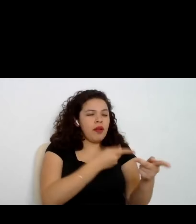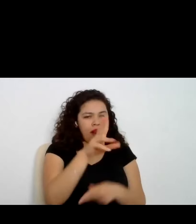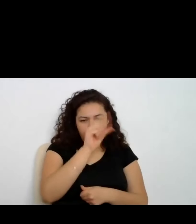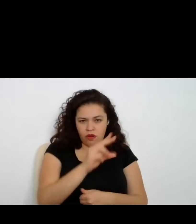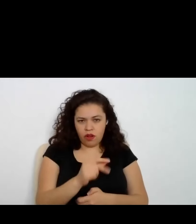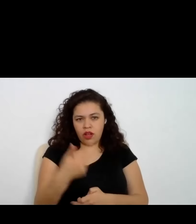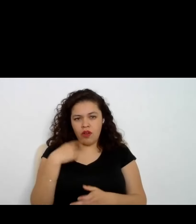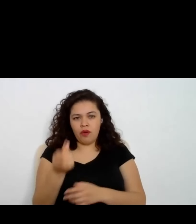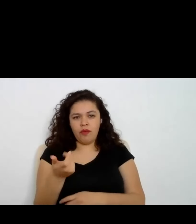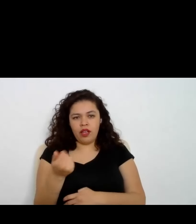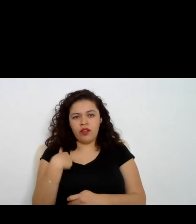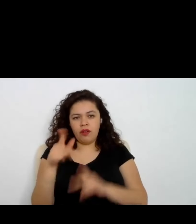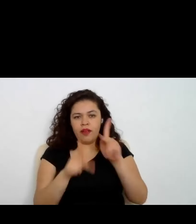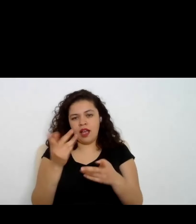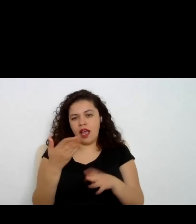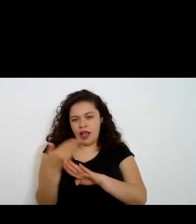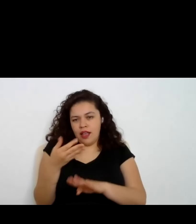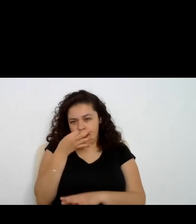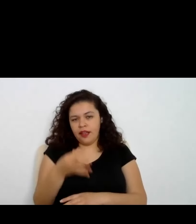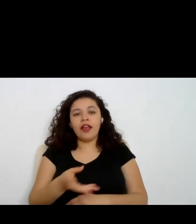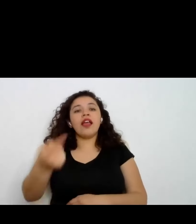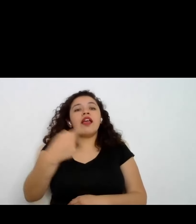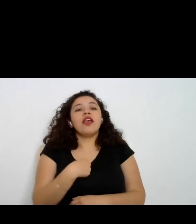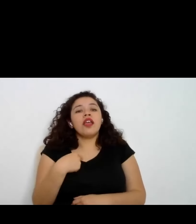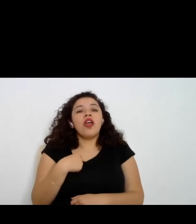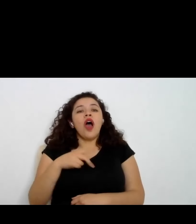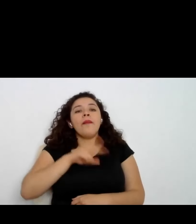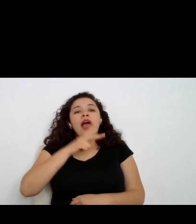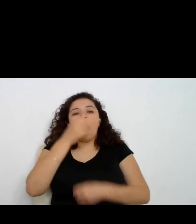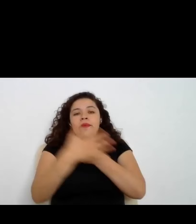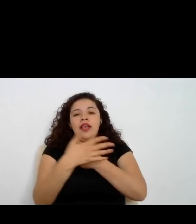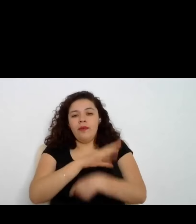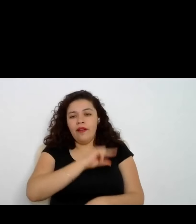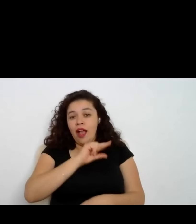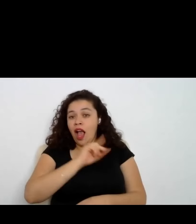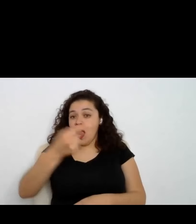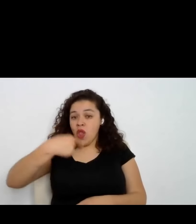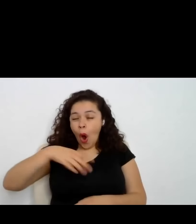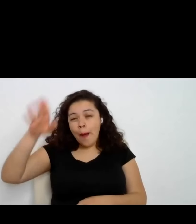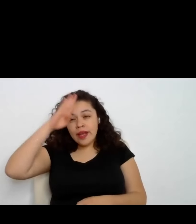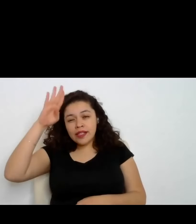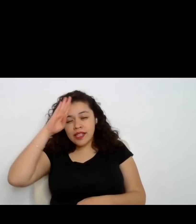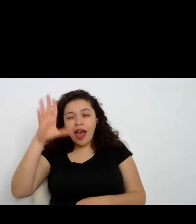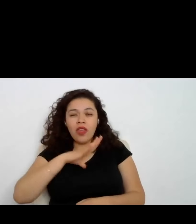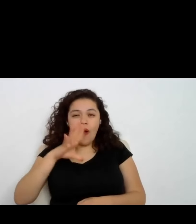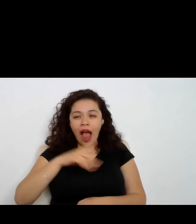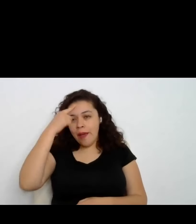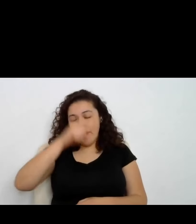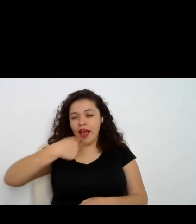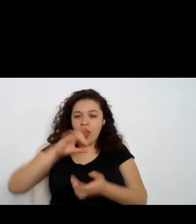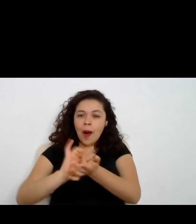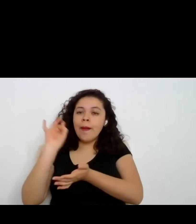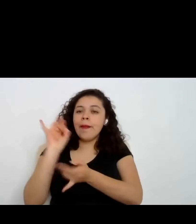les platicaba hace un momento, ¿no? Si yo en mi aviso de privacidad no tengo contemplado que voy a transferir los